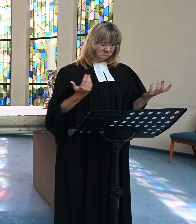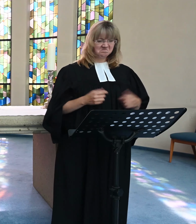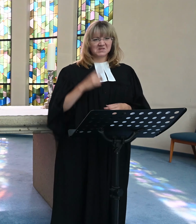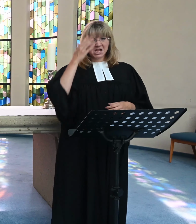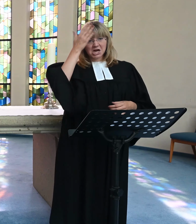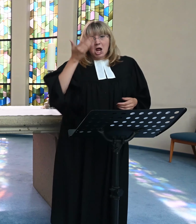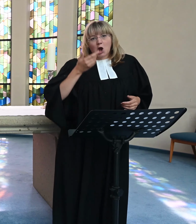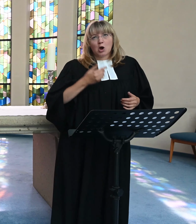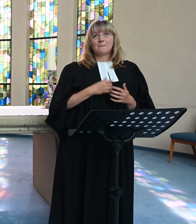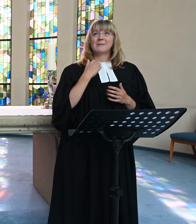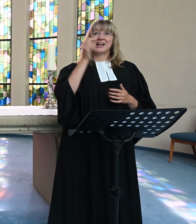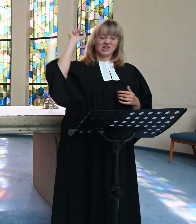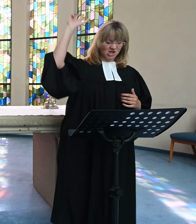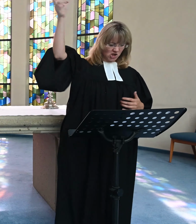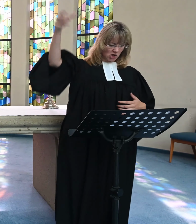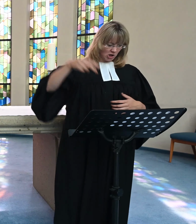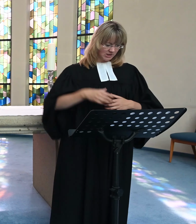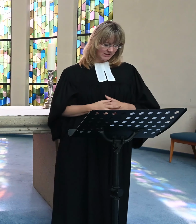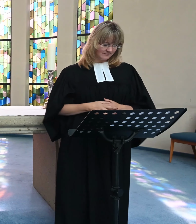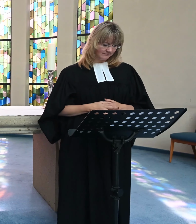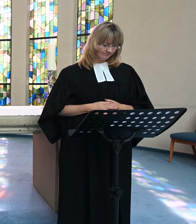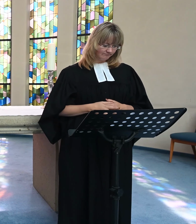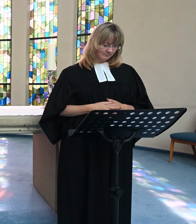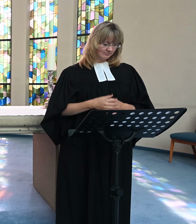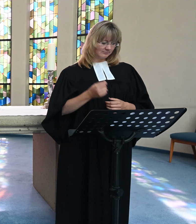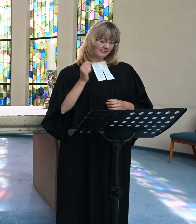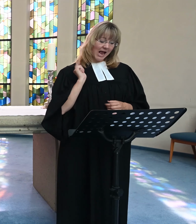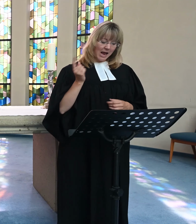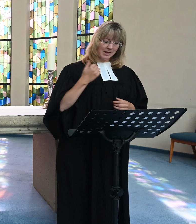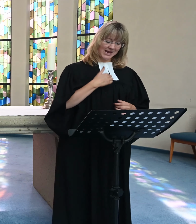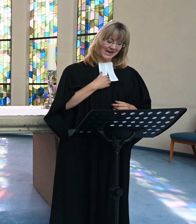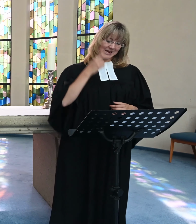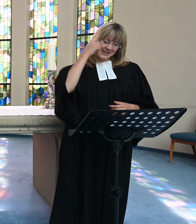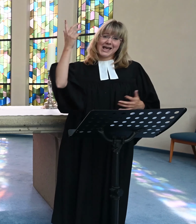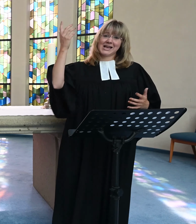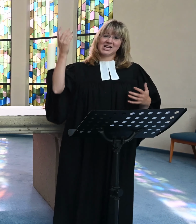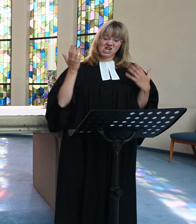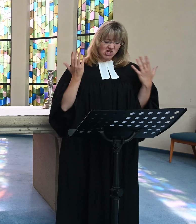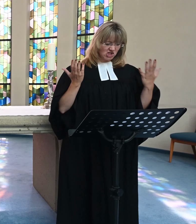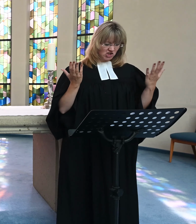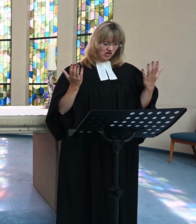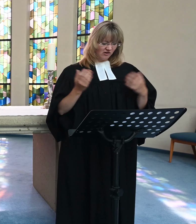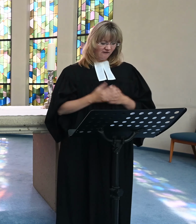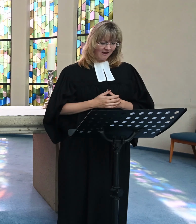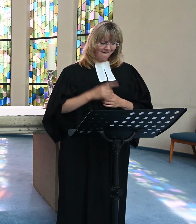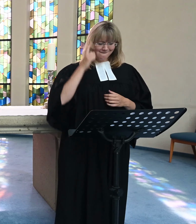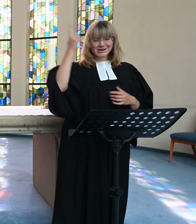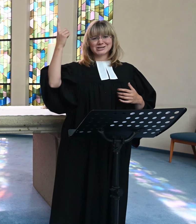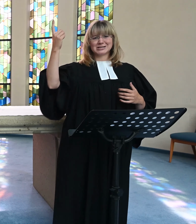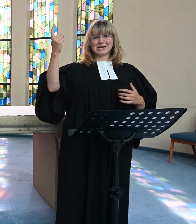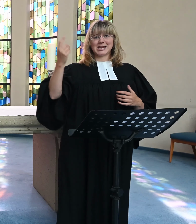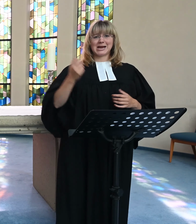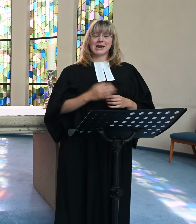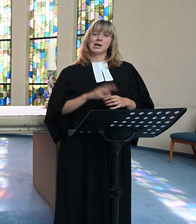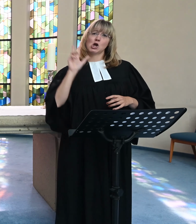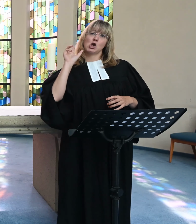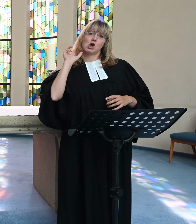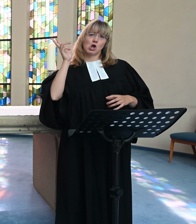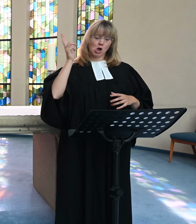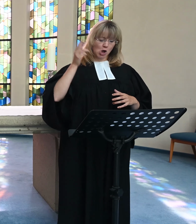die Tatsache, dass Gott im Verborgenen ist. Ich wünsche mir doch jemanden, der mir ganz nahe ist. Und genau